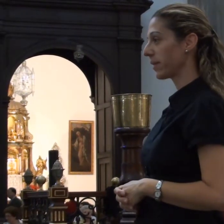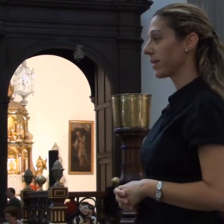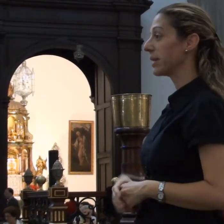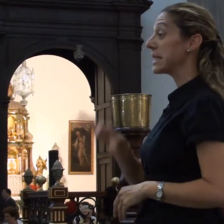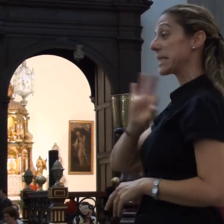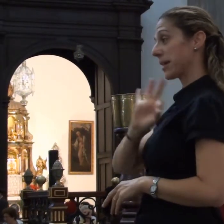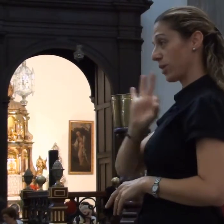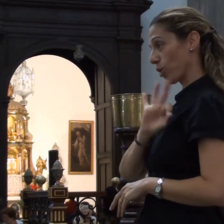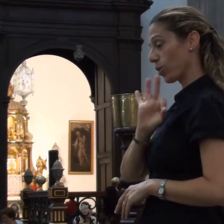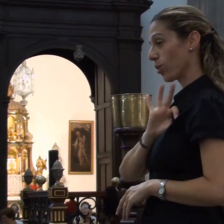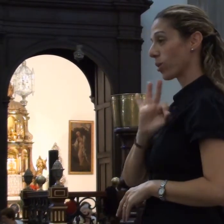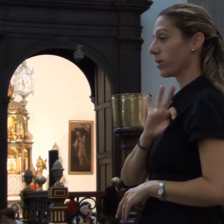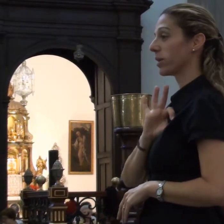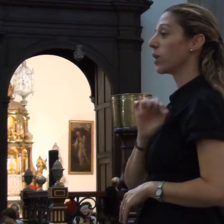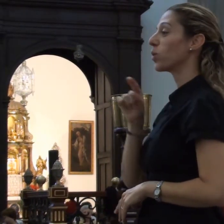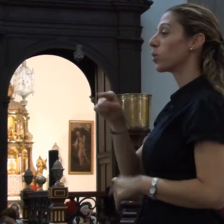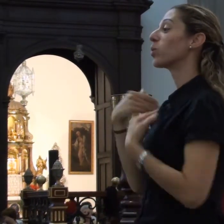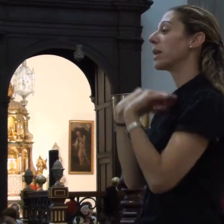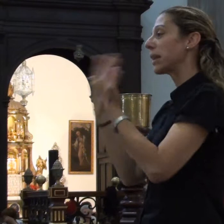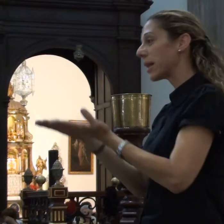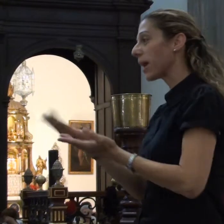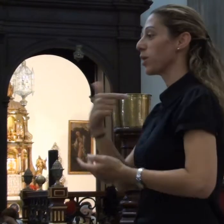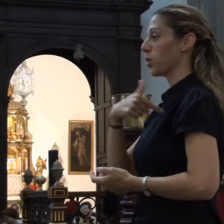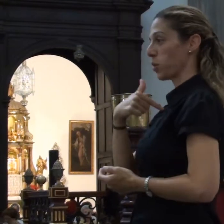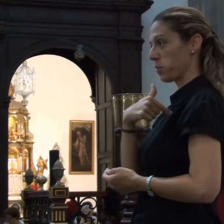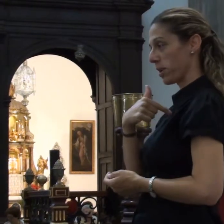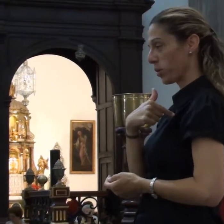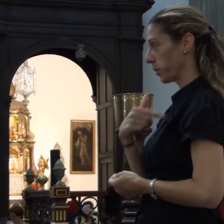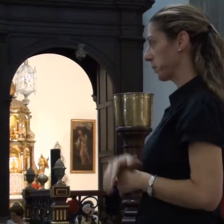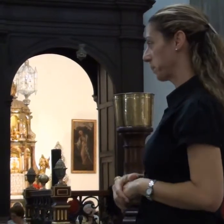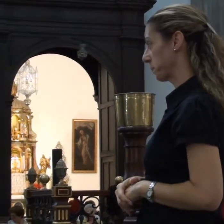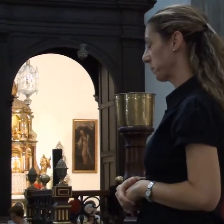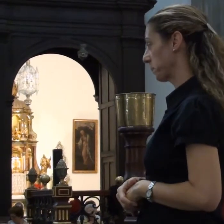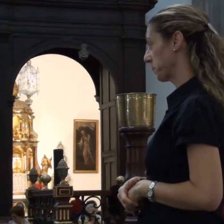el detalle señor has tenido conmigo